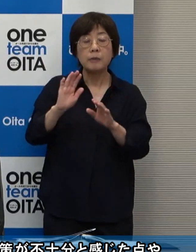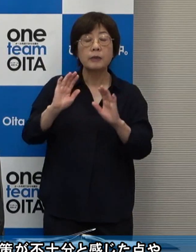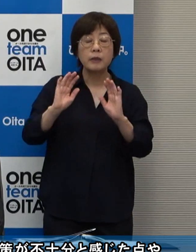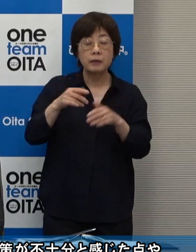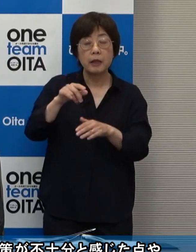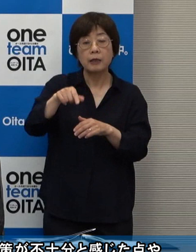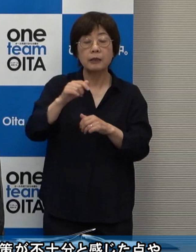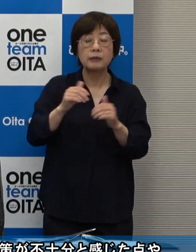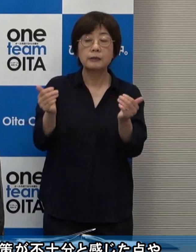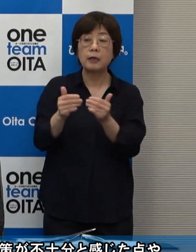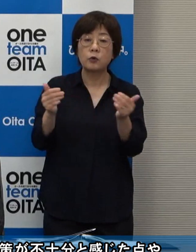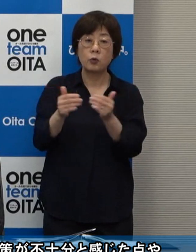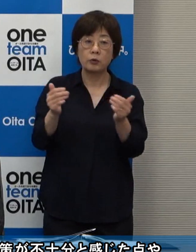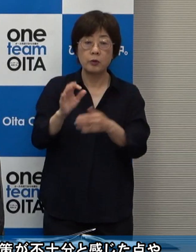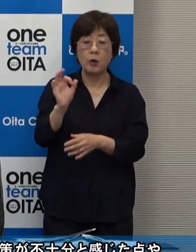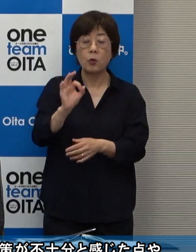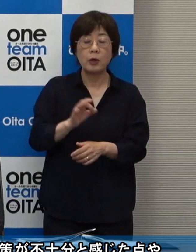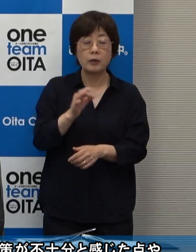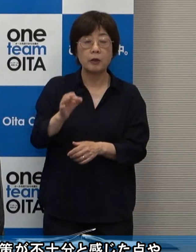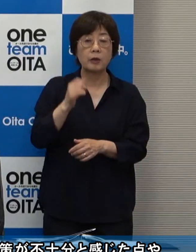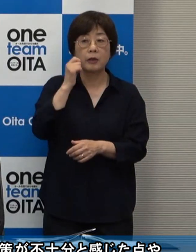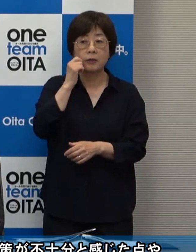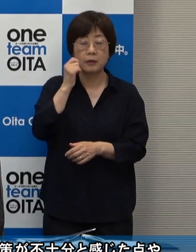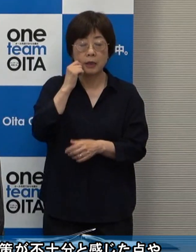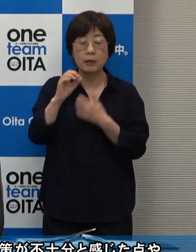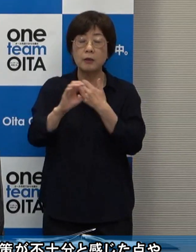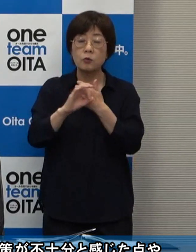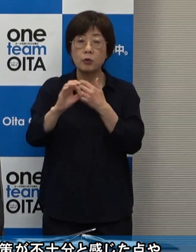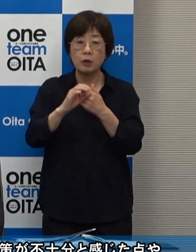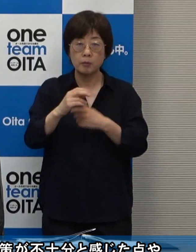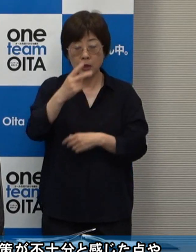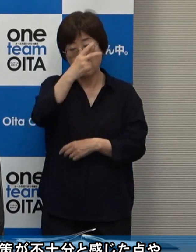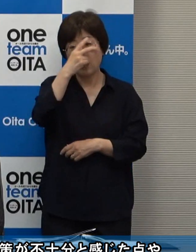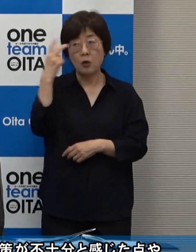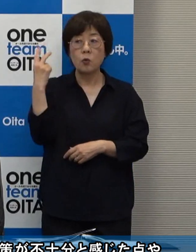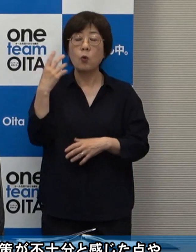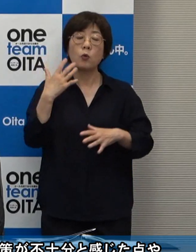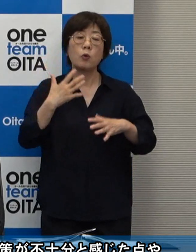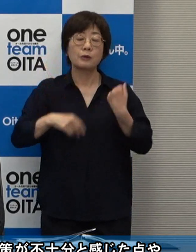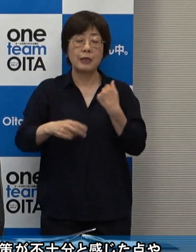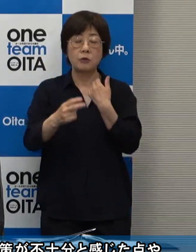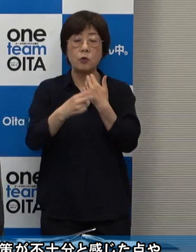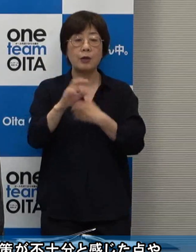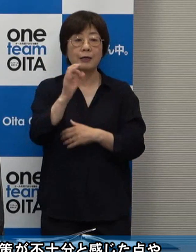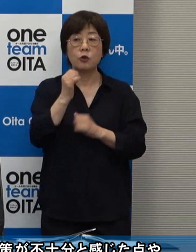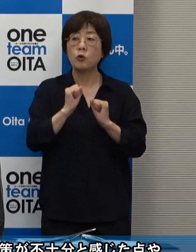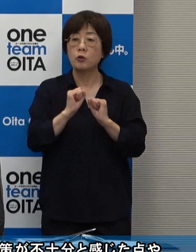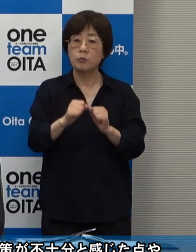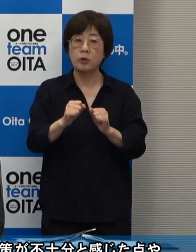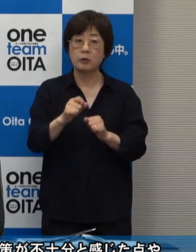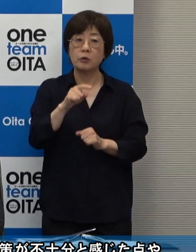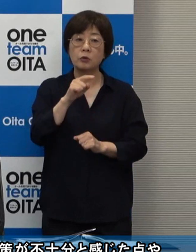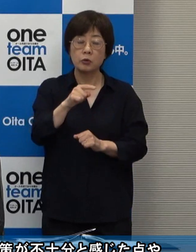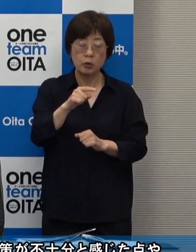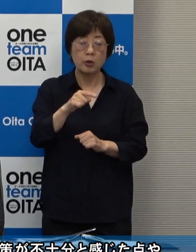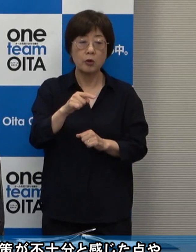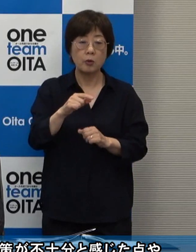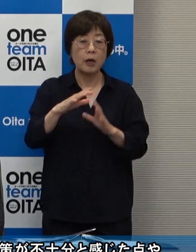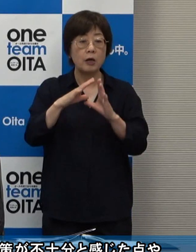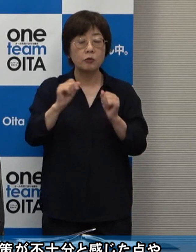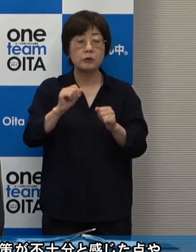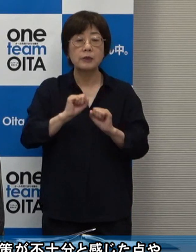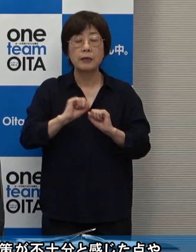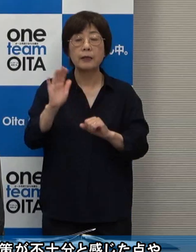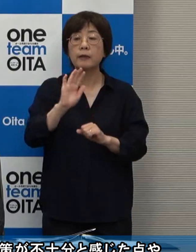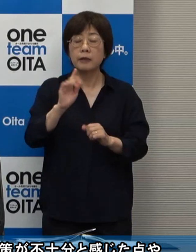うし、高校生についてもね、医療費のことをやりますけれども、それは足らざる部分だと思ってやってるわけ